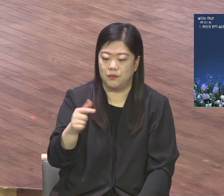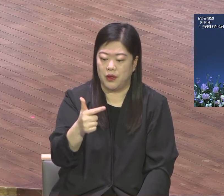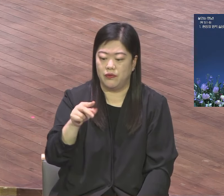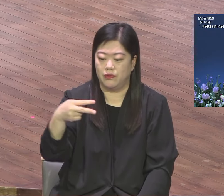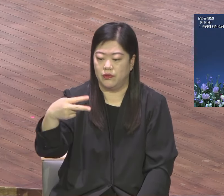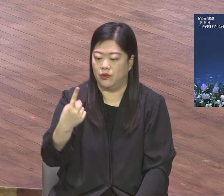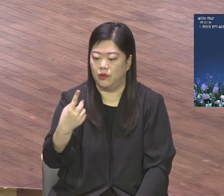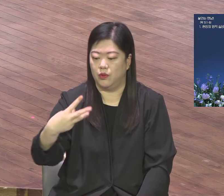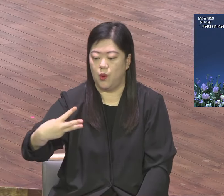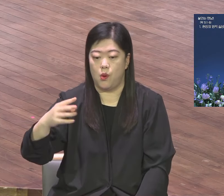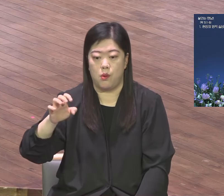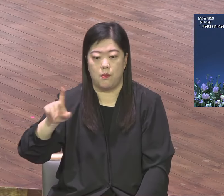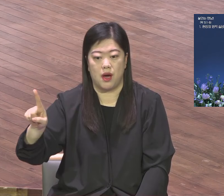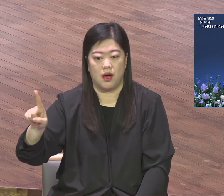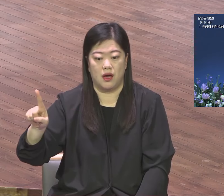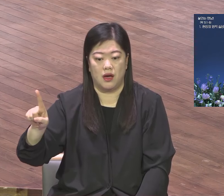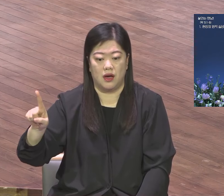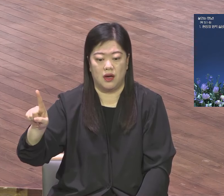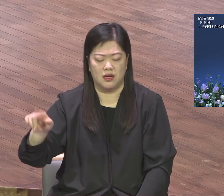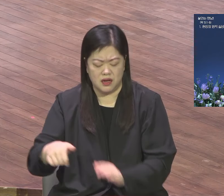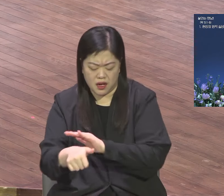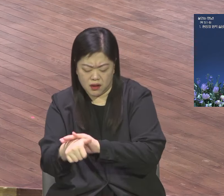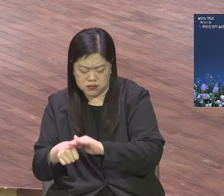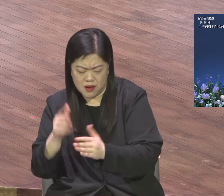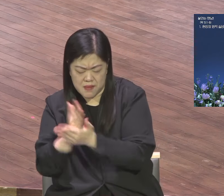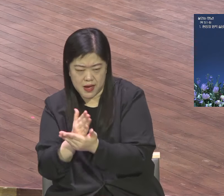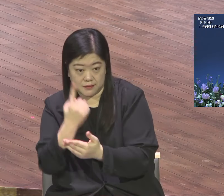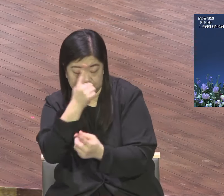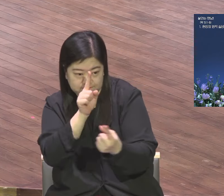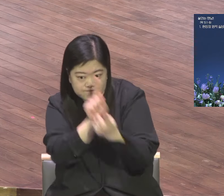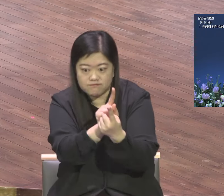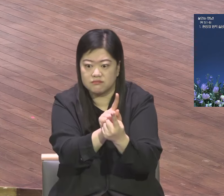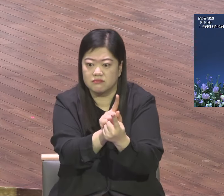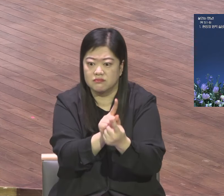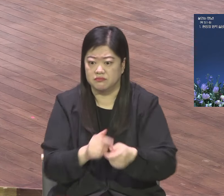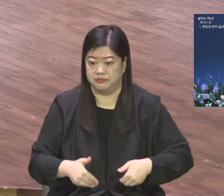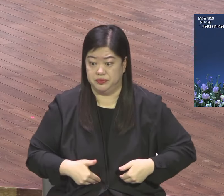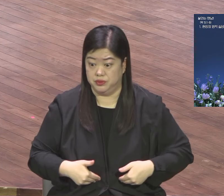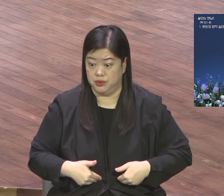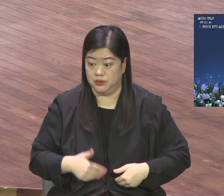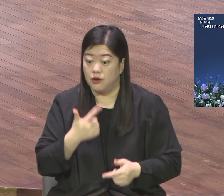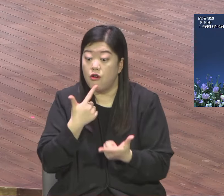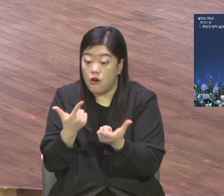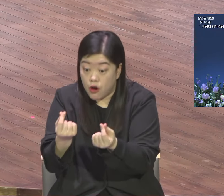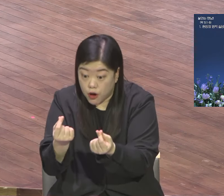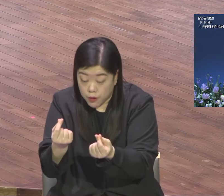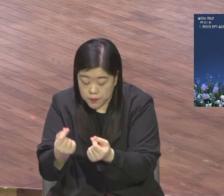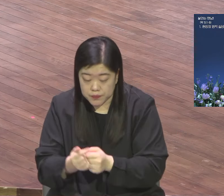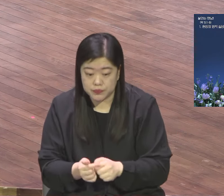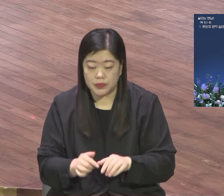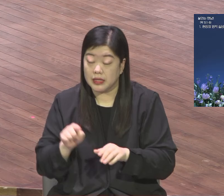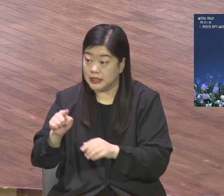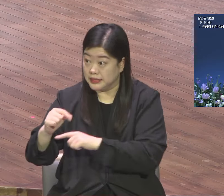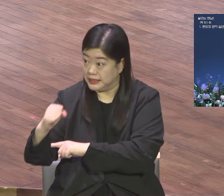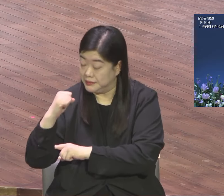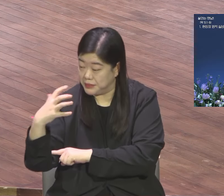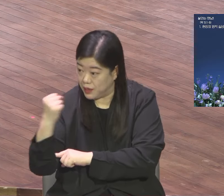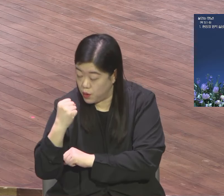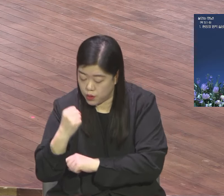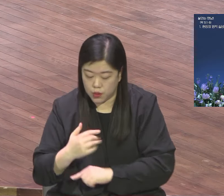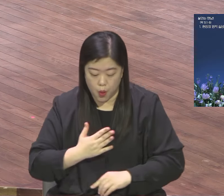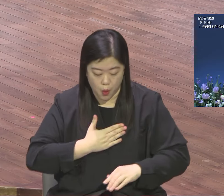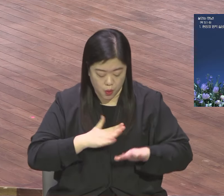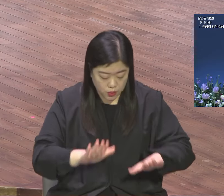돌파. 그리고 이어지는 오늘 본문 내용을 통해서 또 다른 눈, 현장 실상 보는